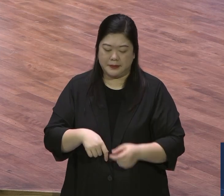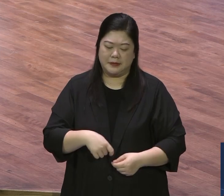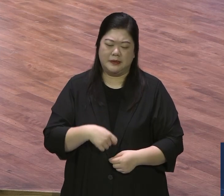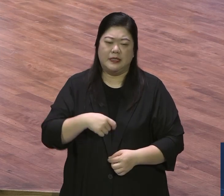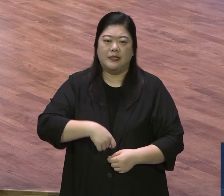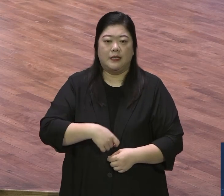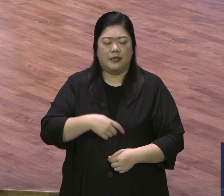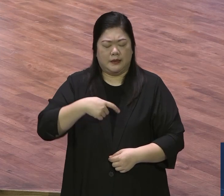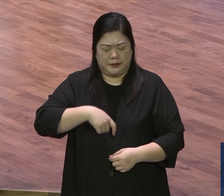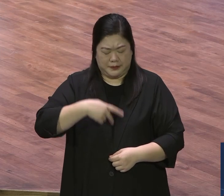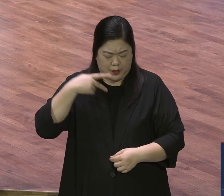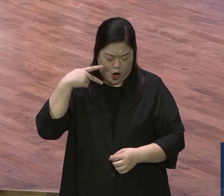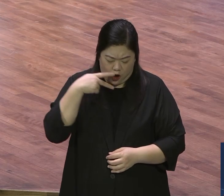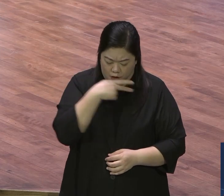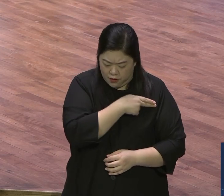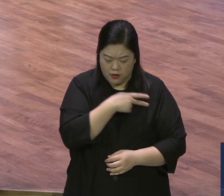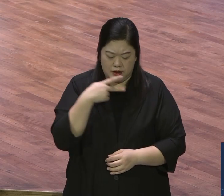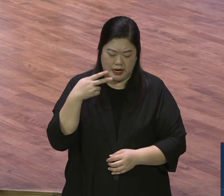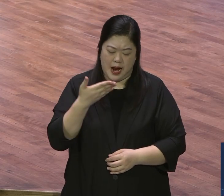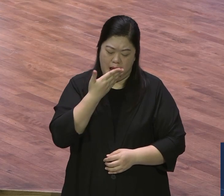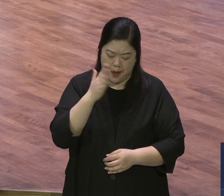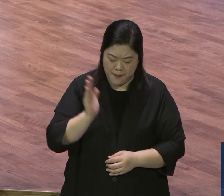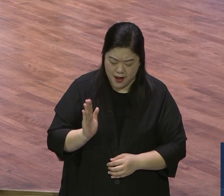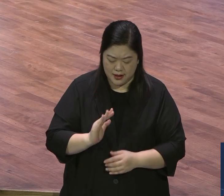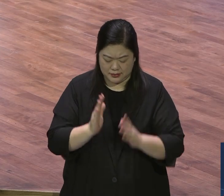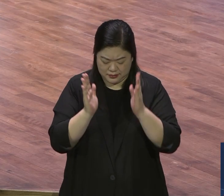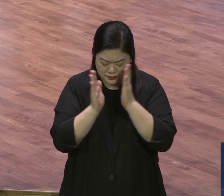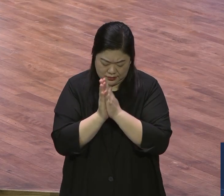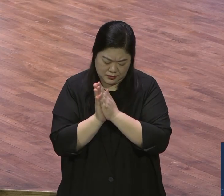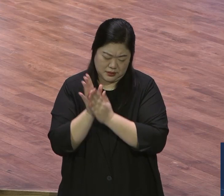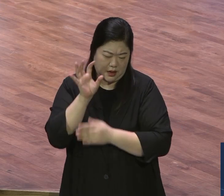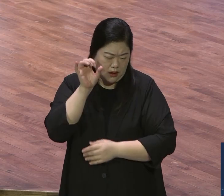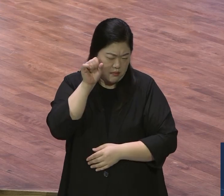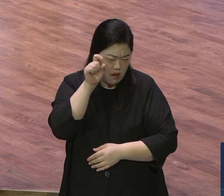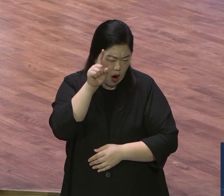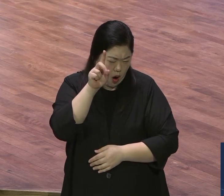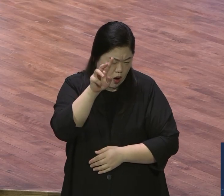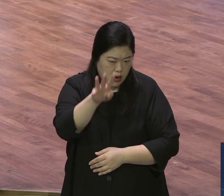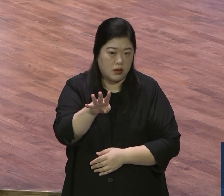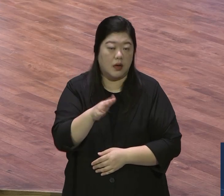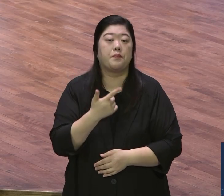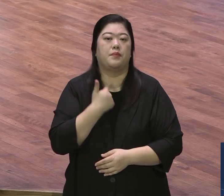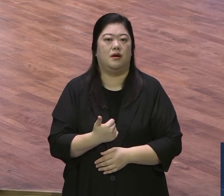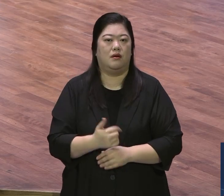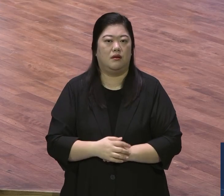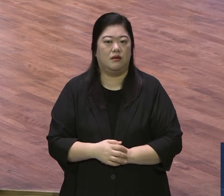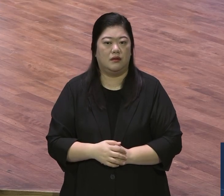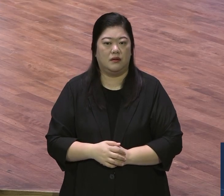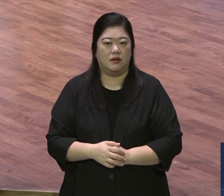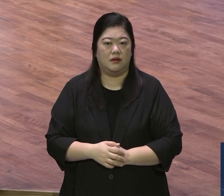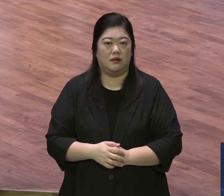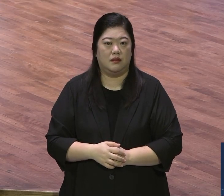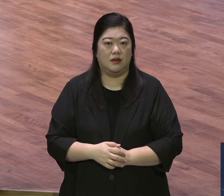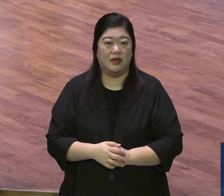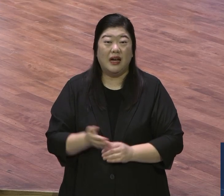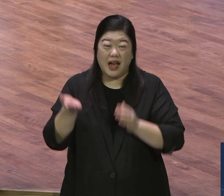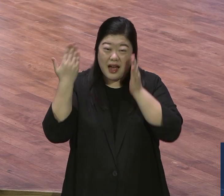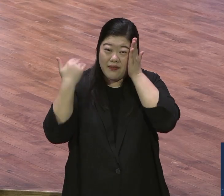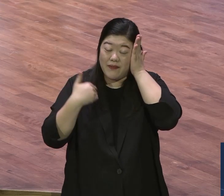경건의 중요한 요소요. 검식하는 것이 진짜 기도고 검식해야 하나는 마치